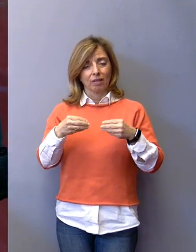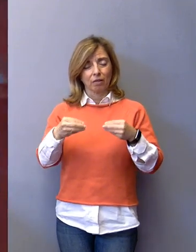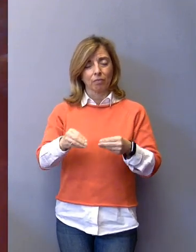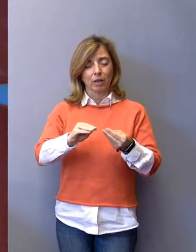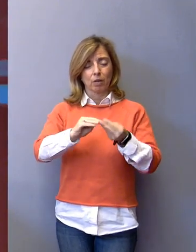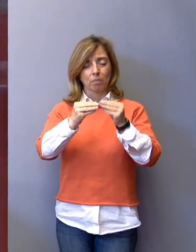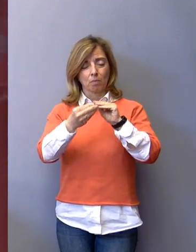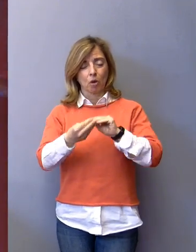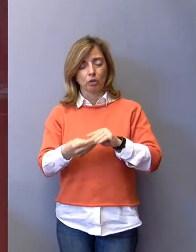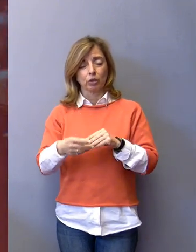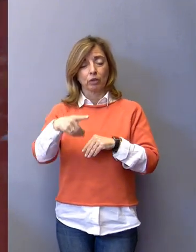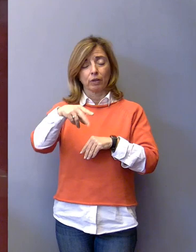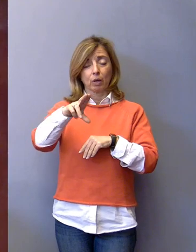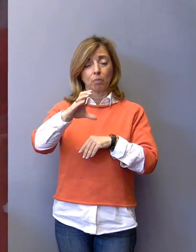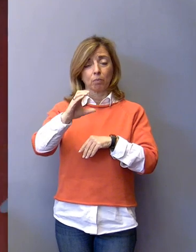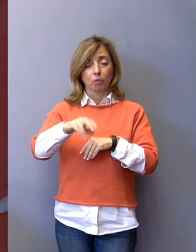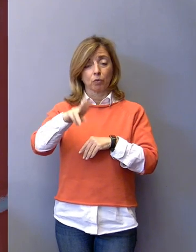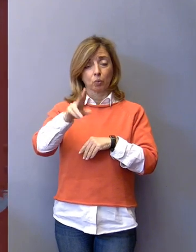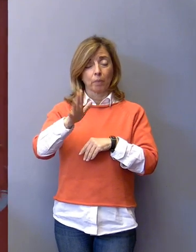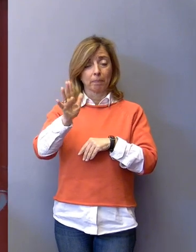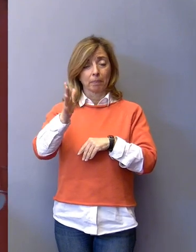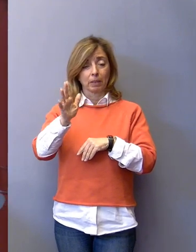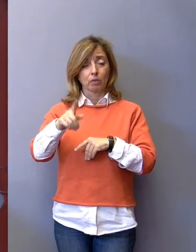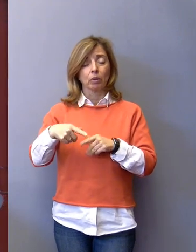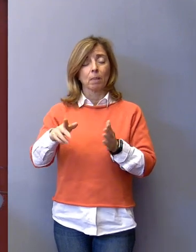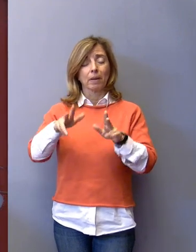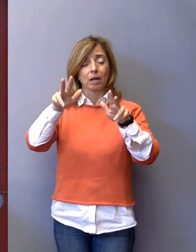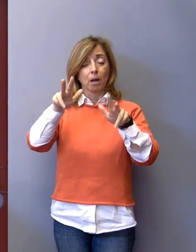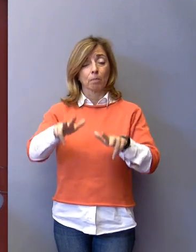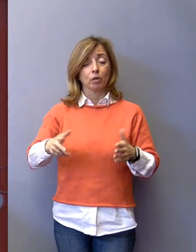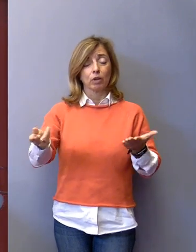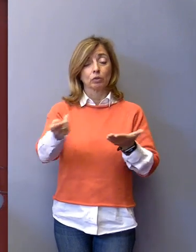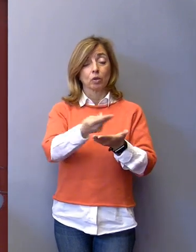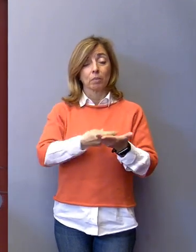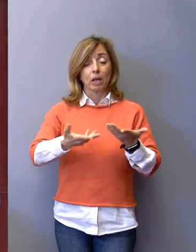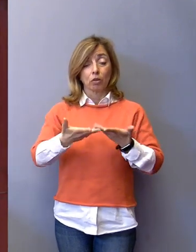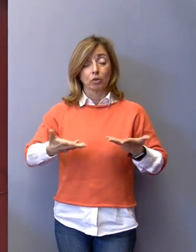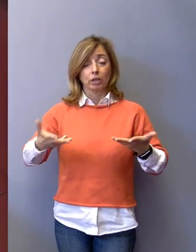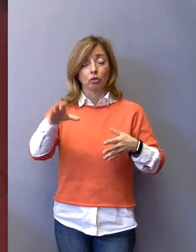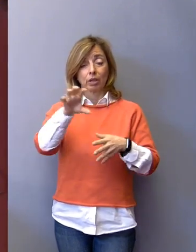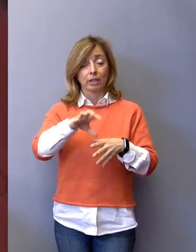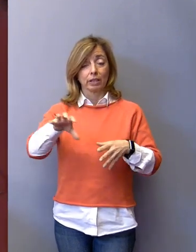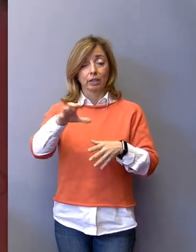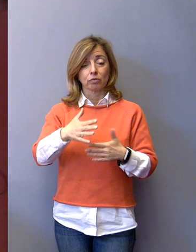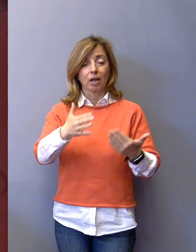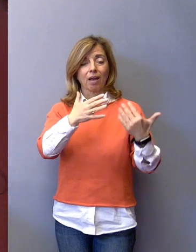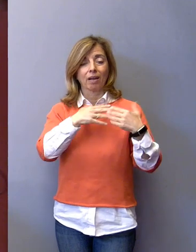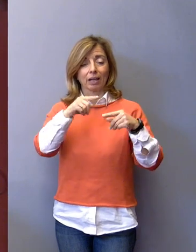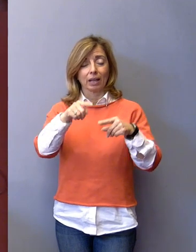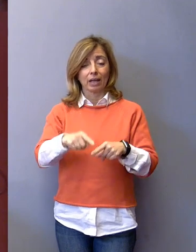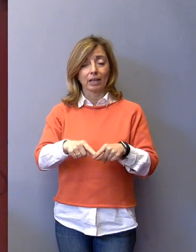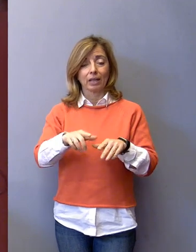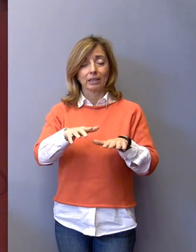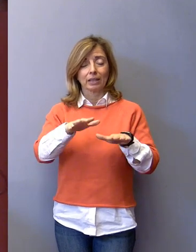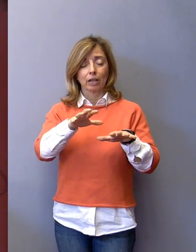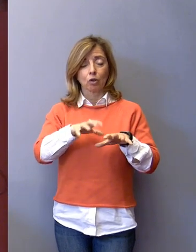puk 2015 all'esito dell'approvazione del Piano territoriale regionale garantendo lo zero occupazione di suolo